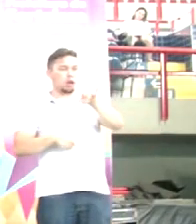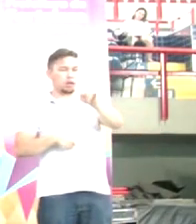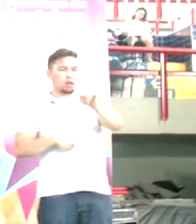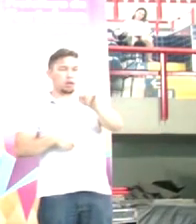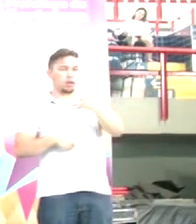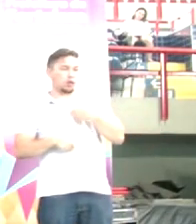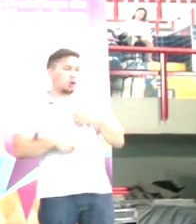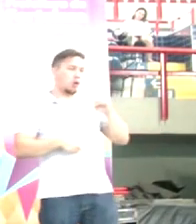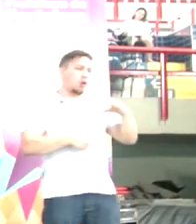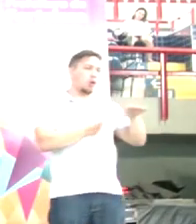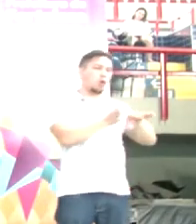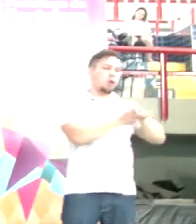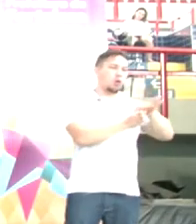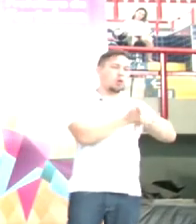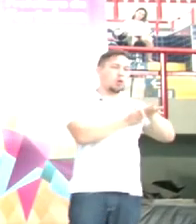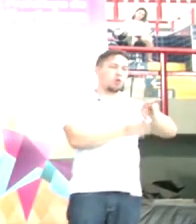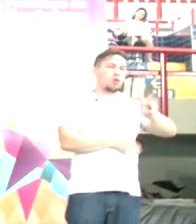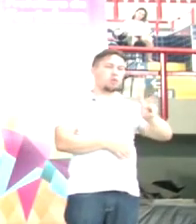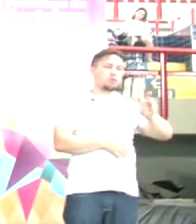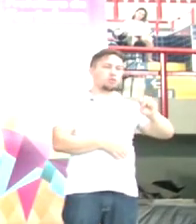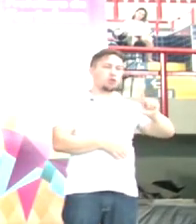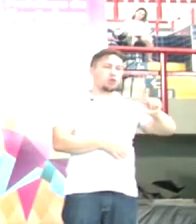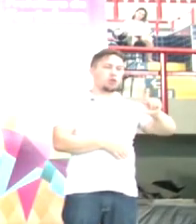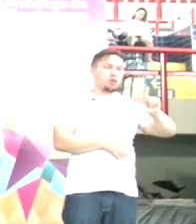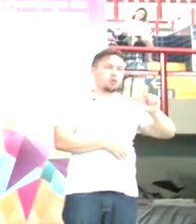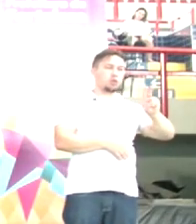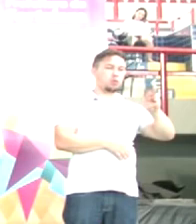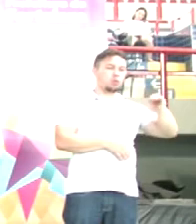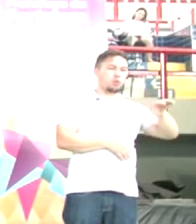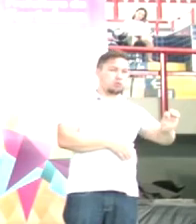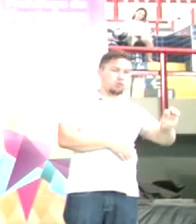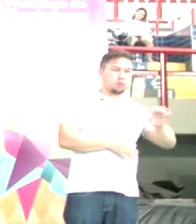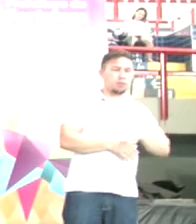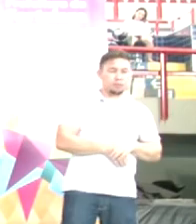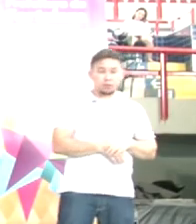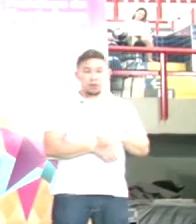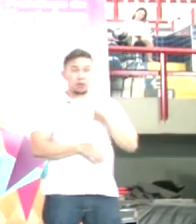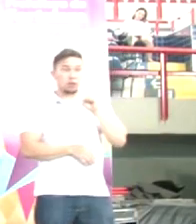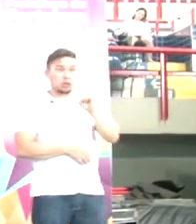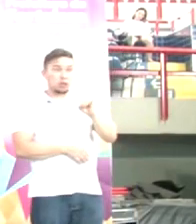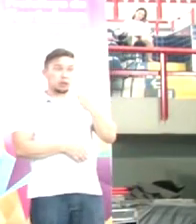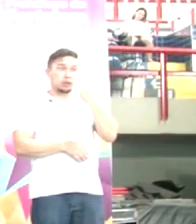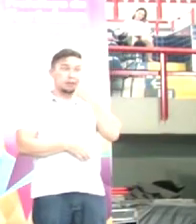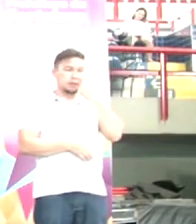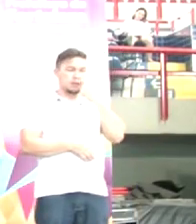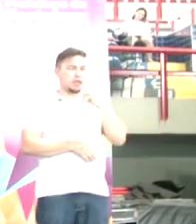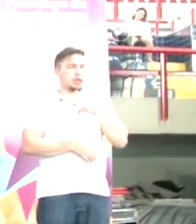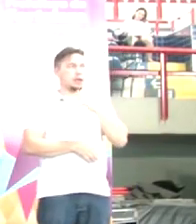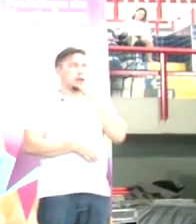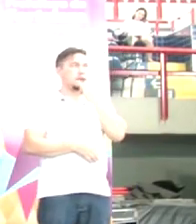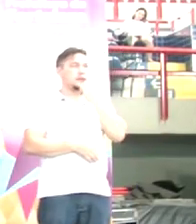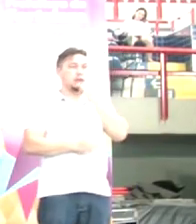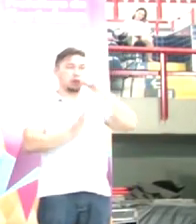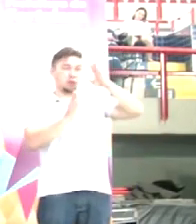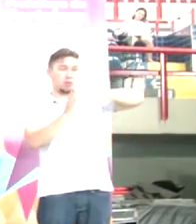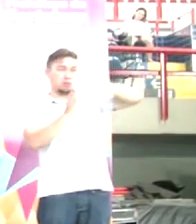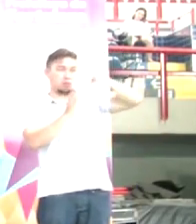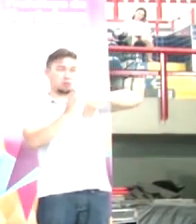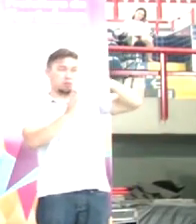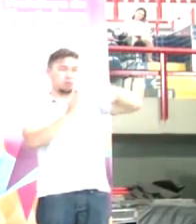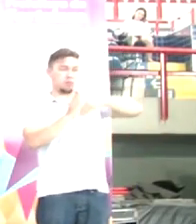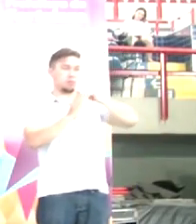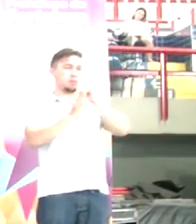Não, pior que não. Pelo contexto que eu sei. Por exemplo, se eu quiser pintar as